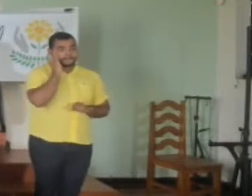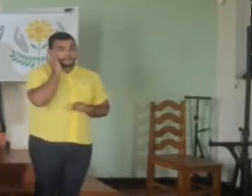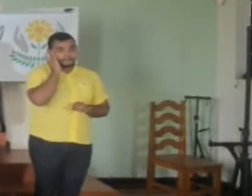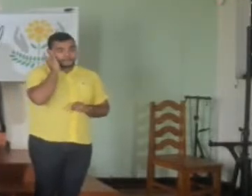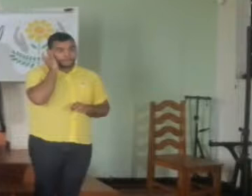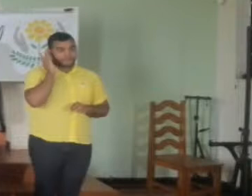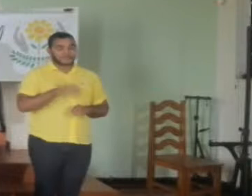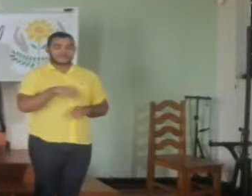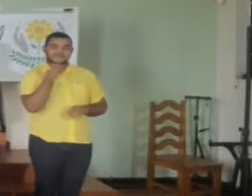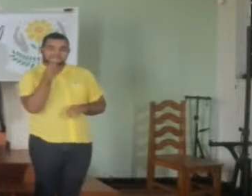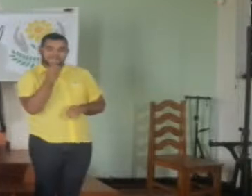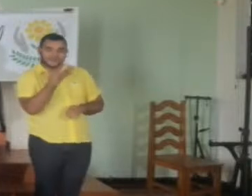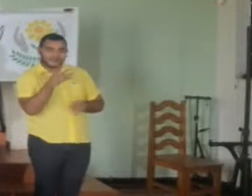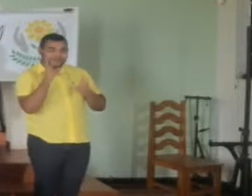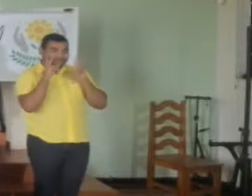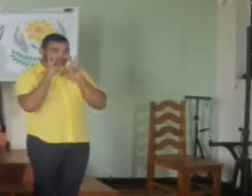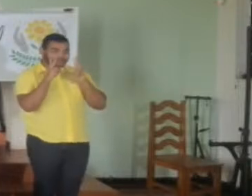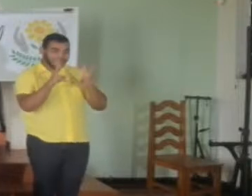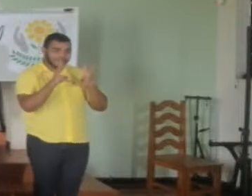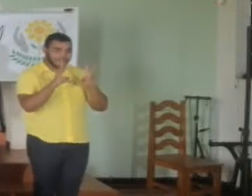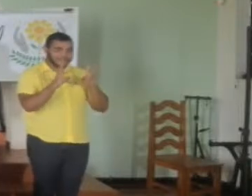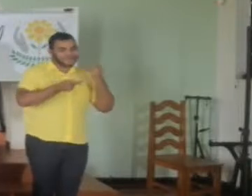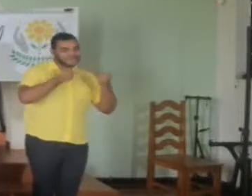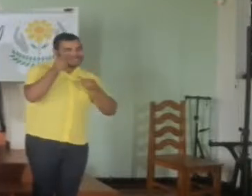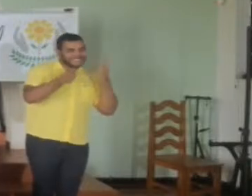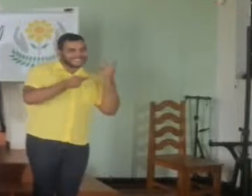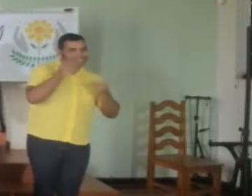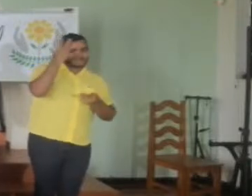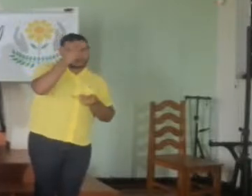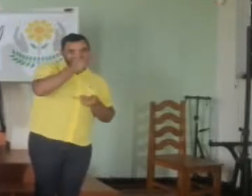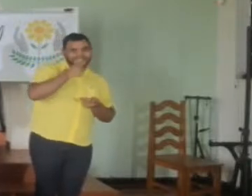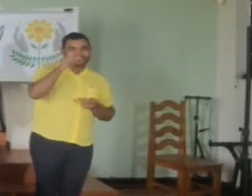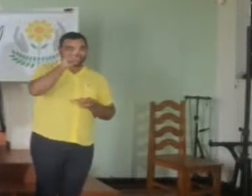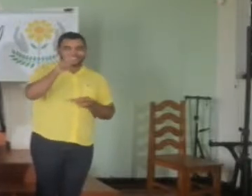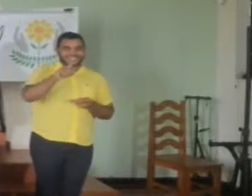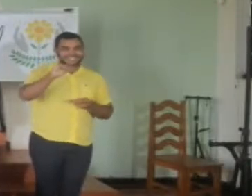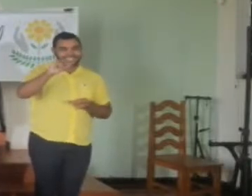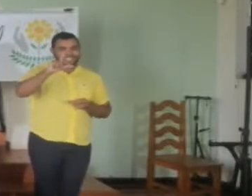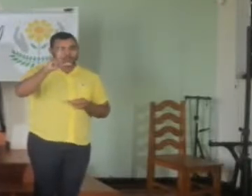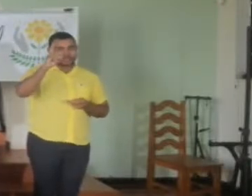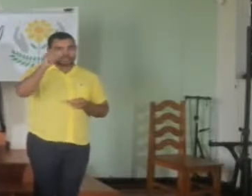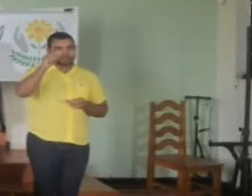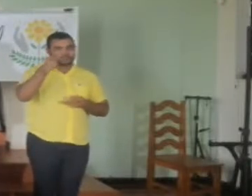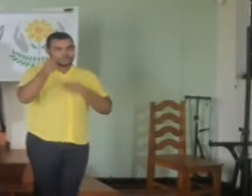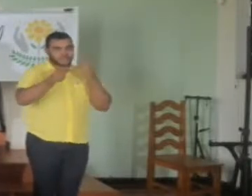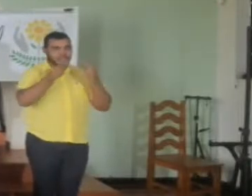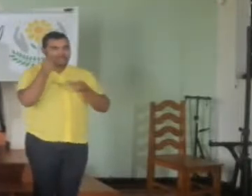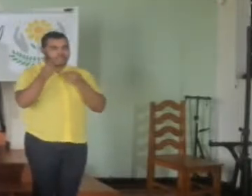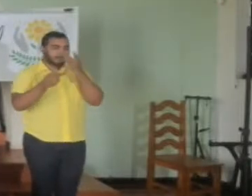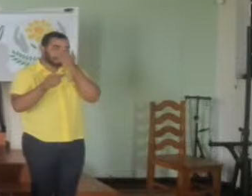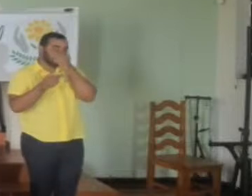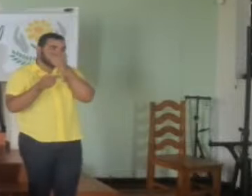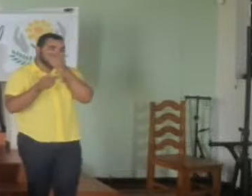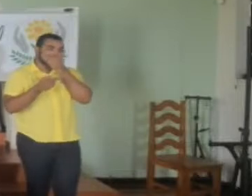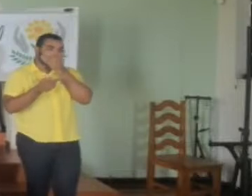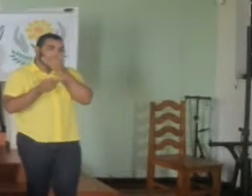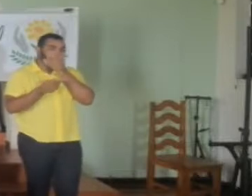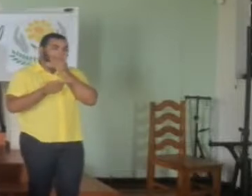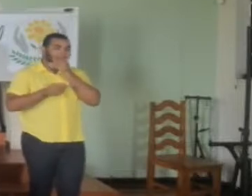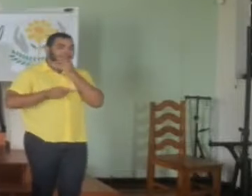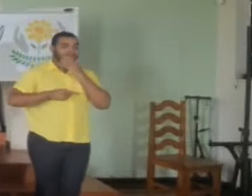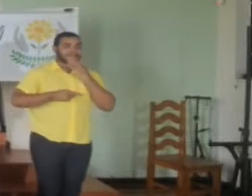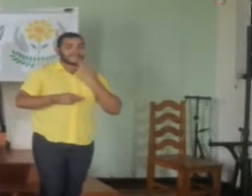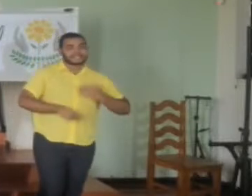Pois é, né, gente? Vimos um relatório muito lindo da dona Zilda, né? E isso só